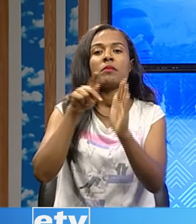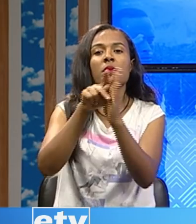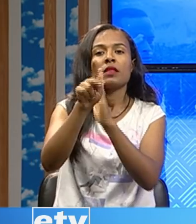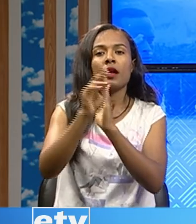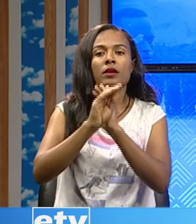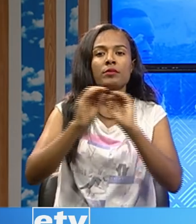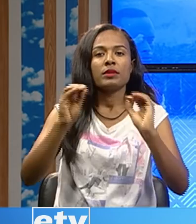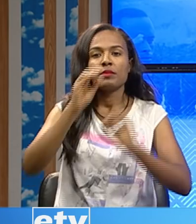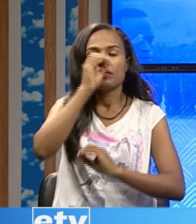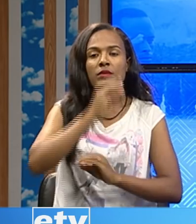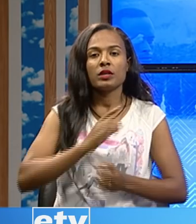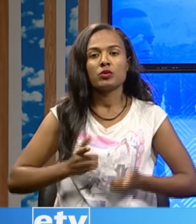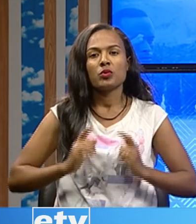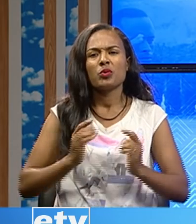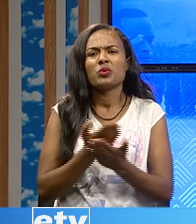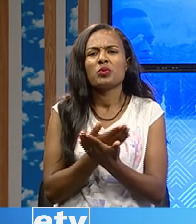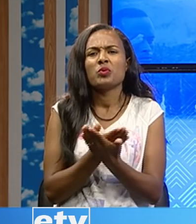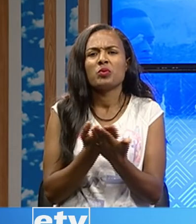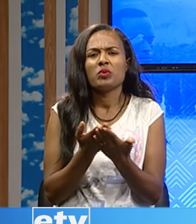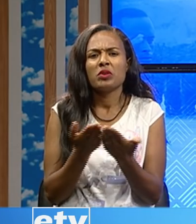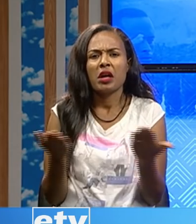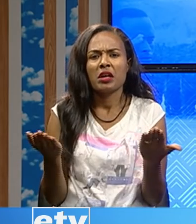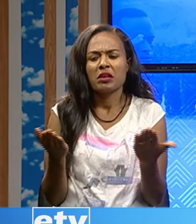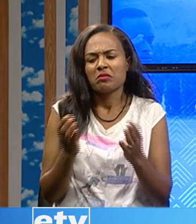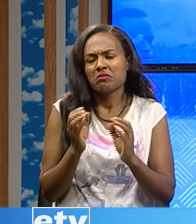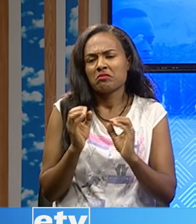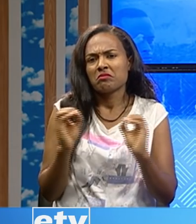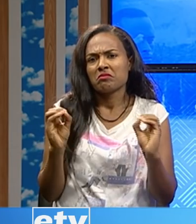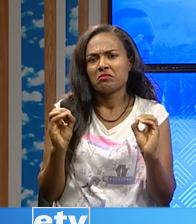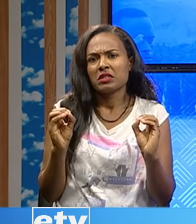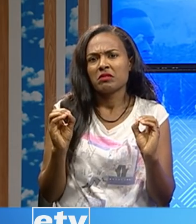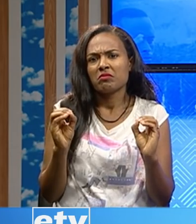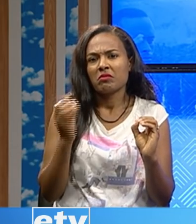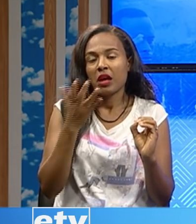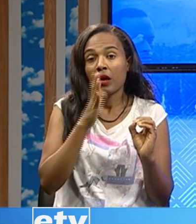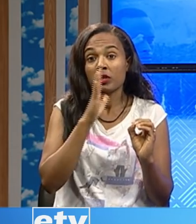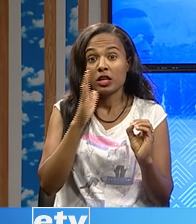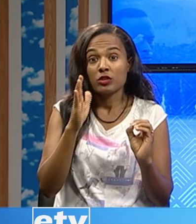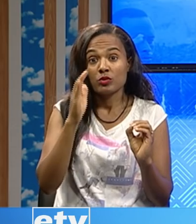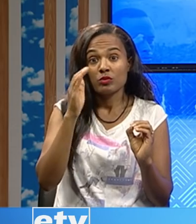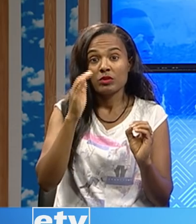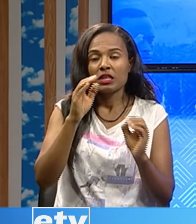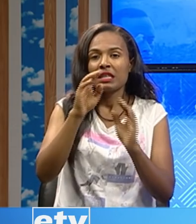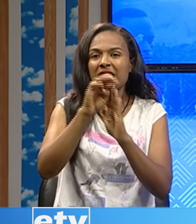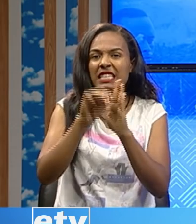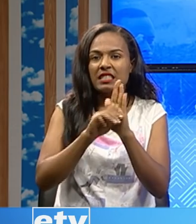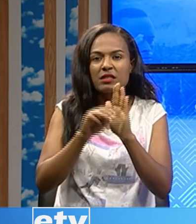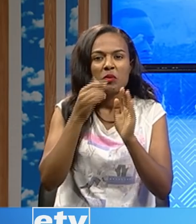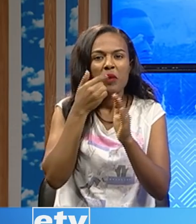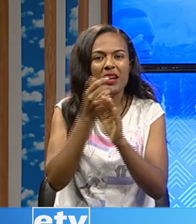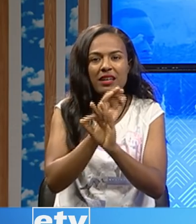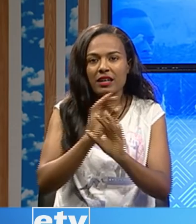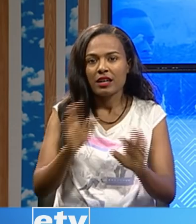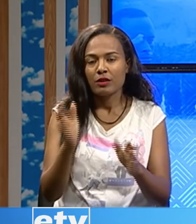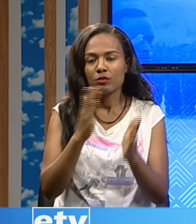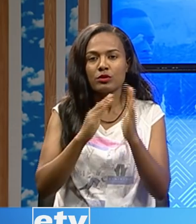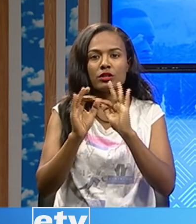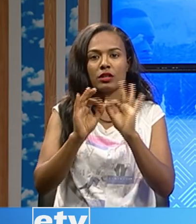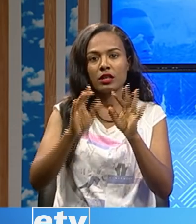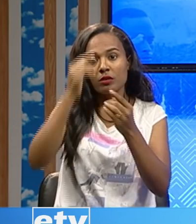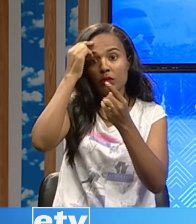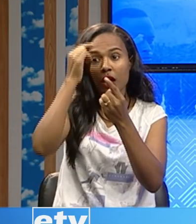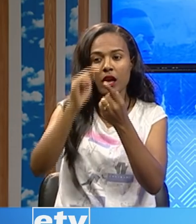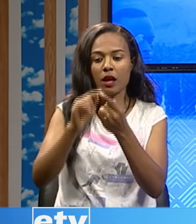ምንም የሰው ህይወት ጉዳይ ኮድ ኦፍ ኮንዳክት የሚባል ነገር የለም ኤቲክስ የሚባል ነገር የለም ችግር የለም ለዓላማ